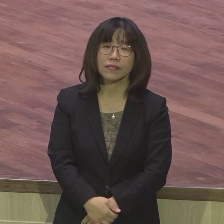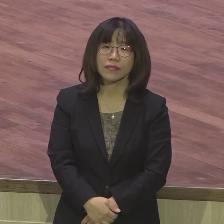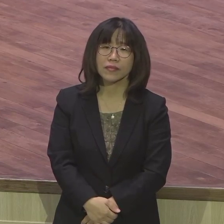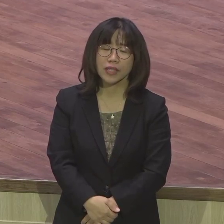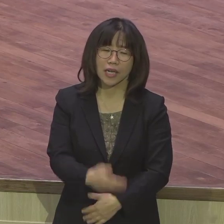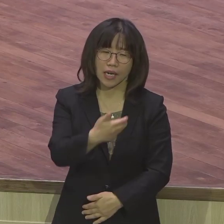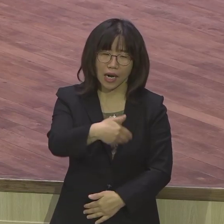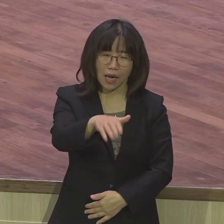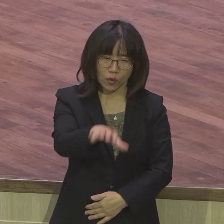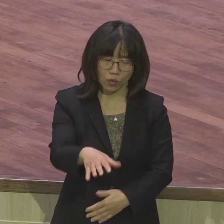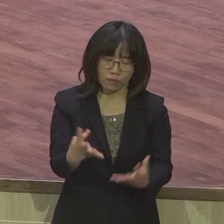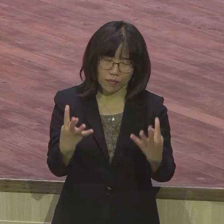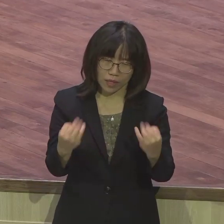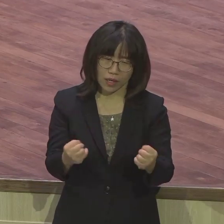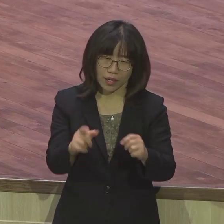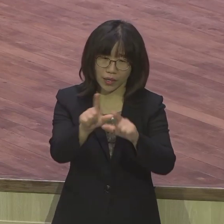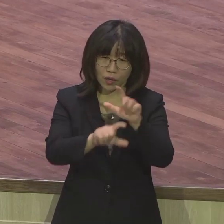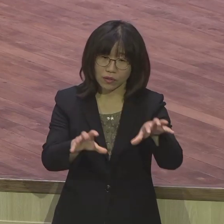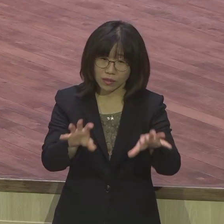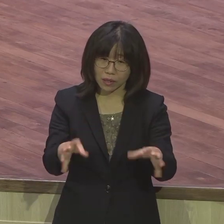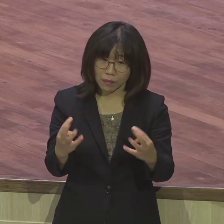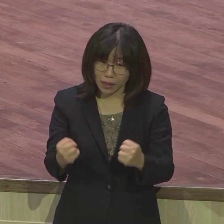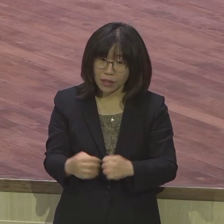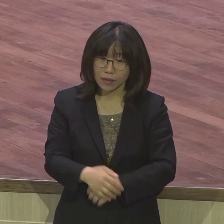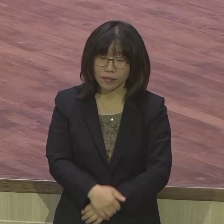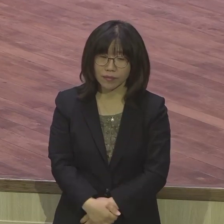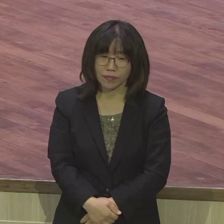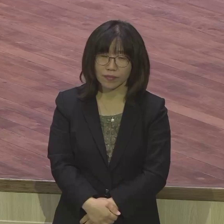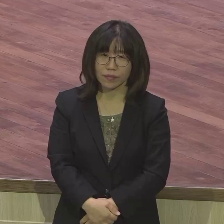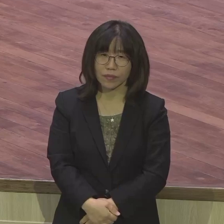너무 많아요. 이번에 갔더니요.